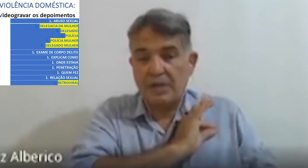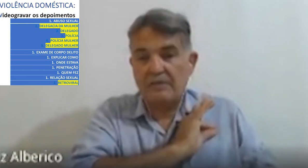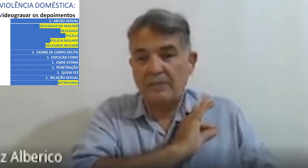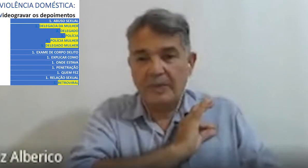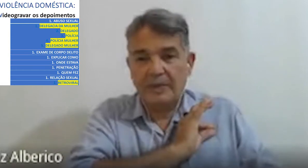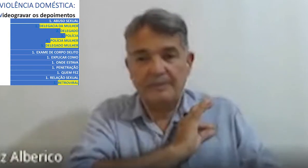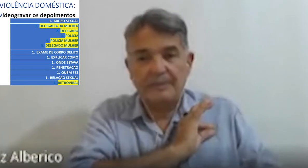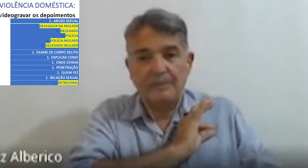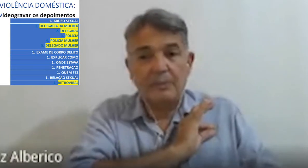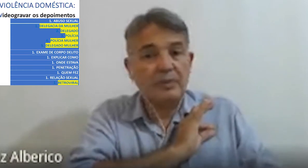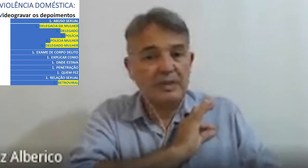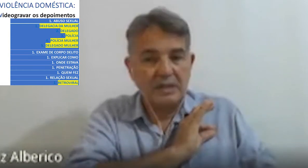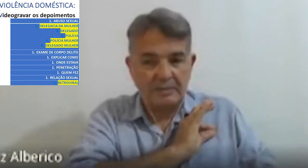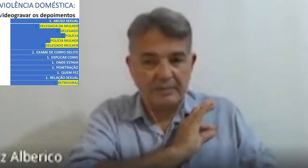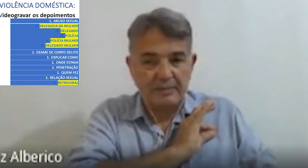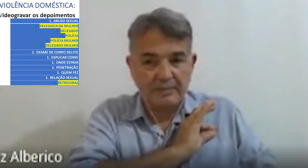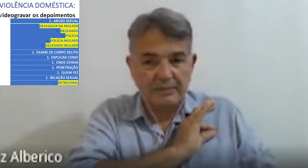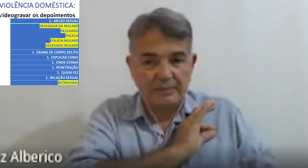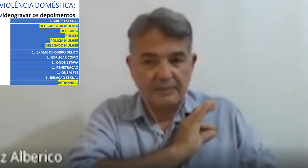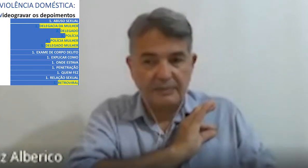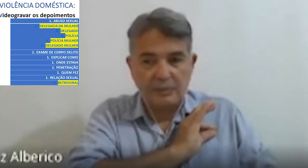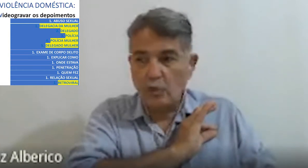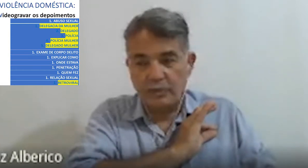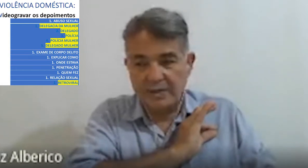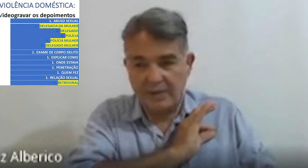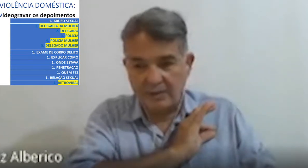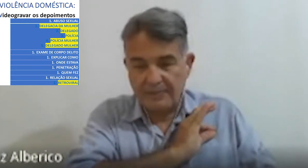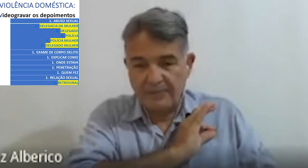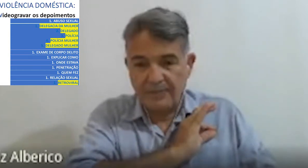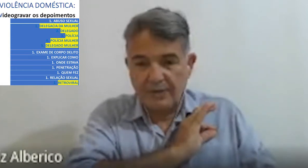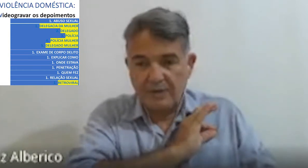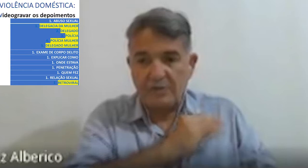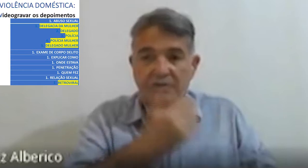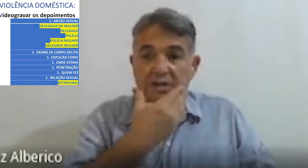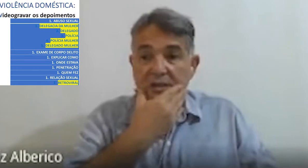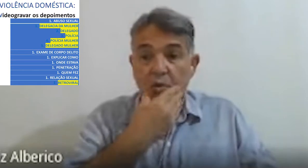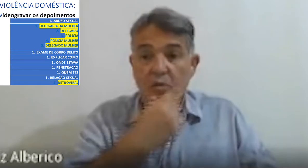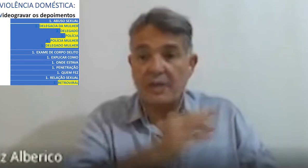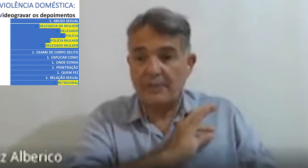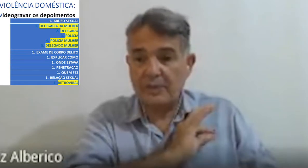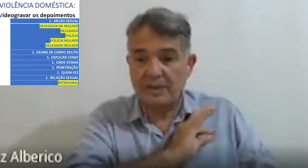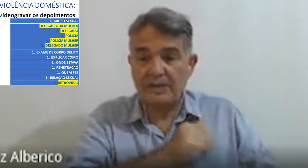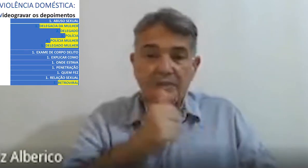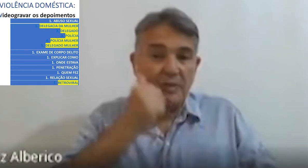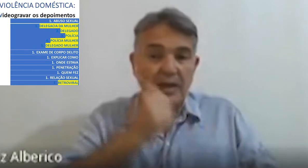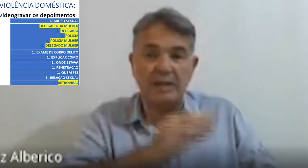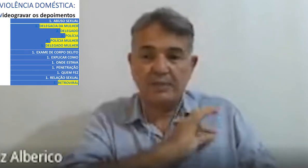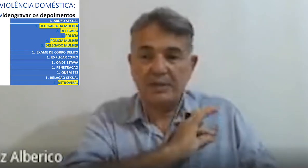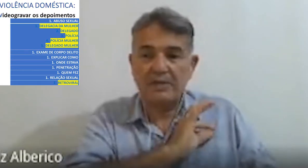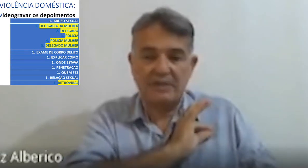serve para policiar ou policial. Então, se vai ser homem que é polícia, se mulher que é polícia, vai ser